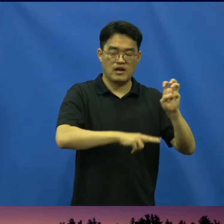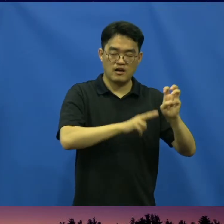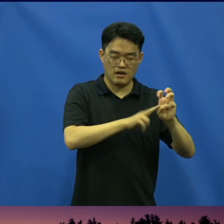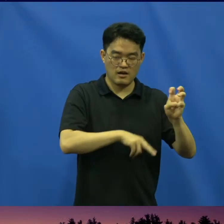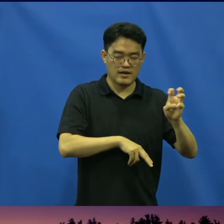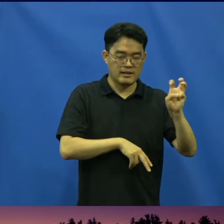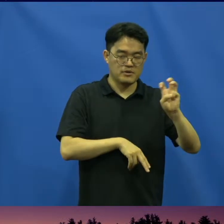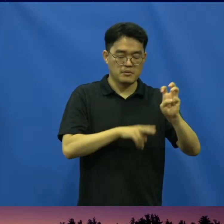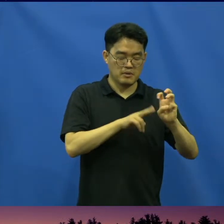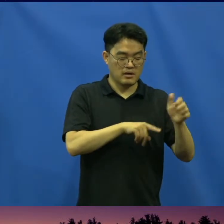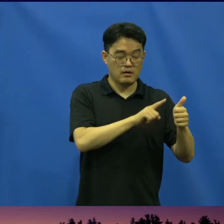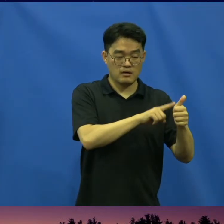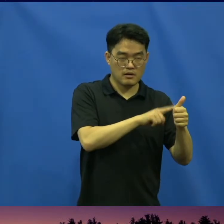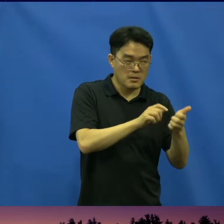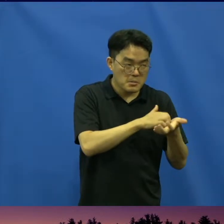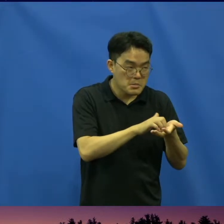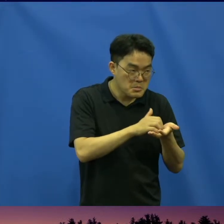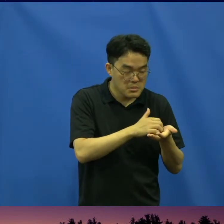될 거 아니에요, 여러분.